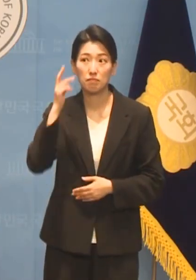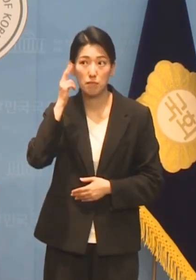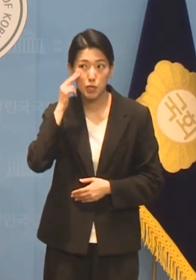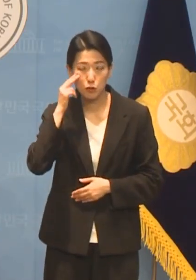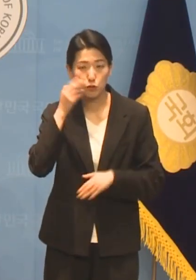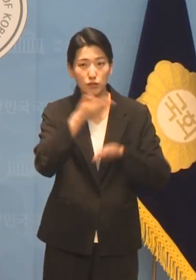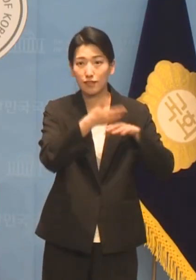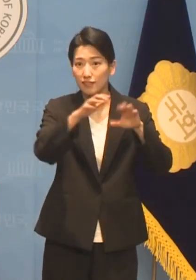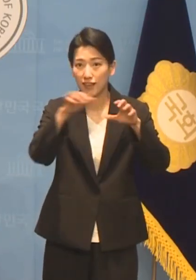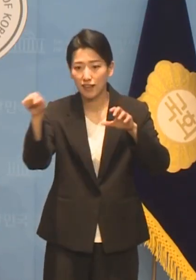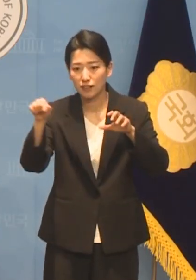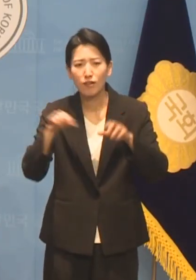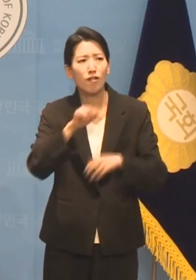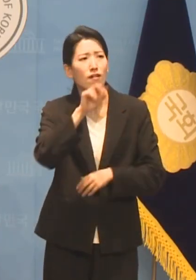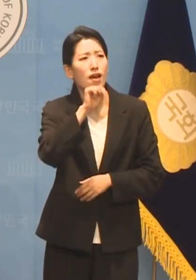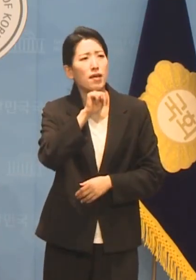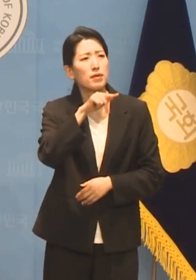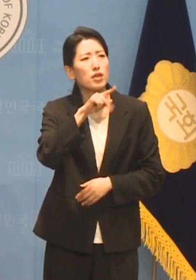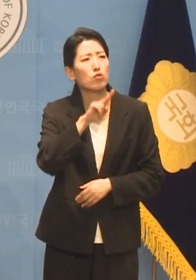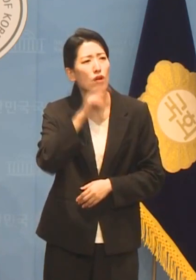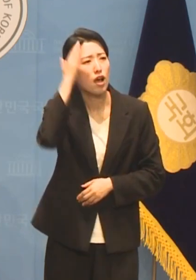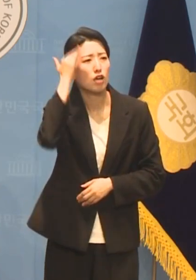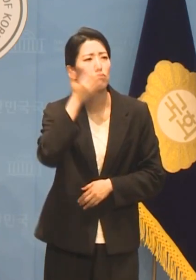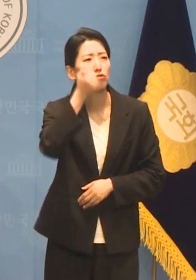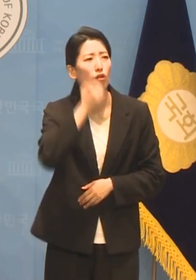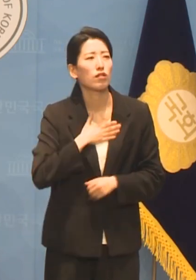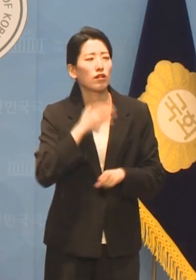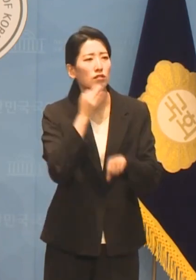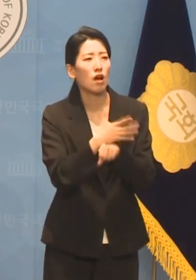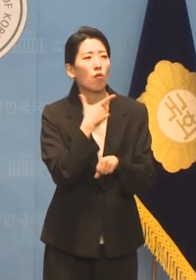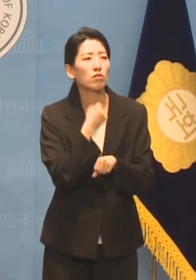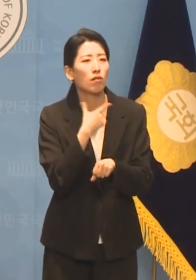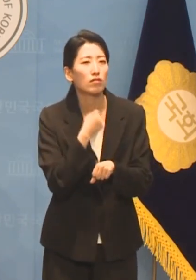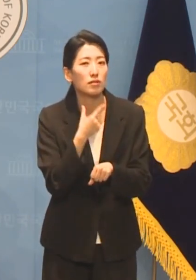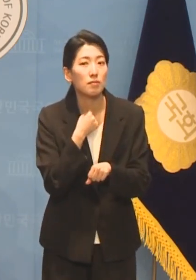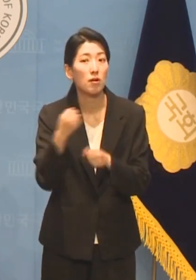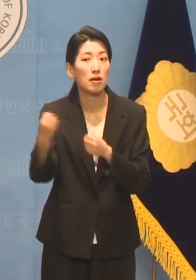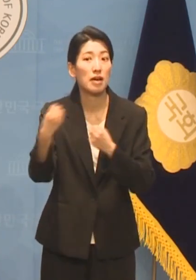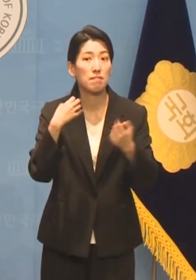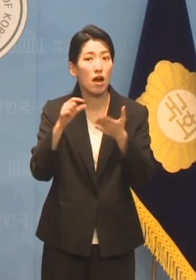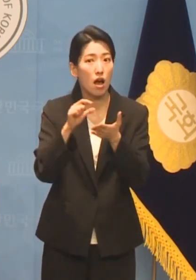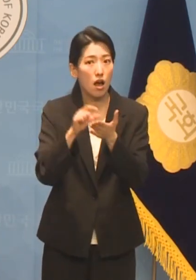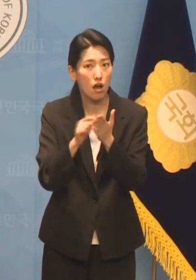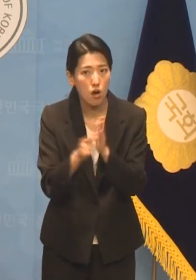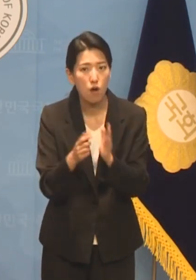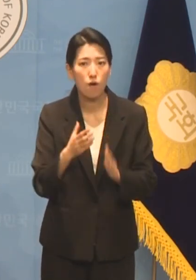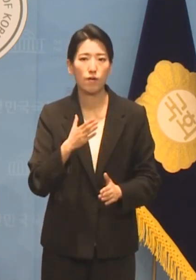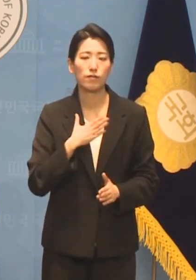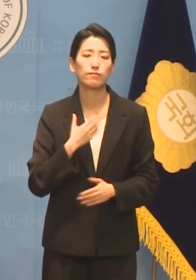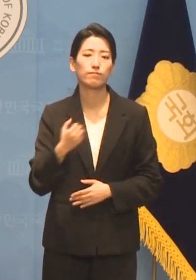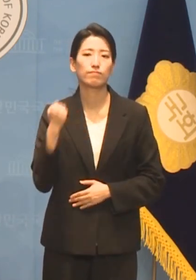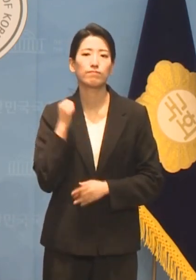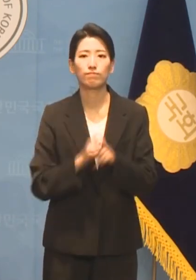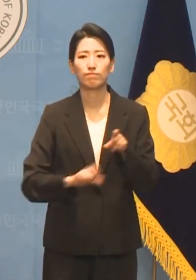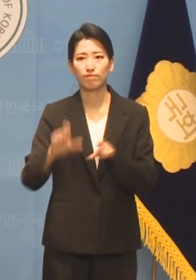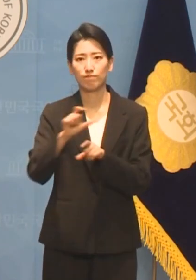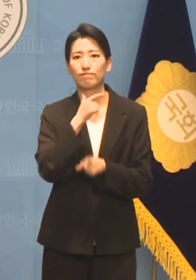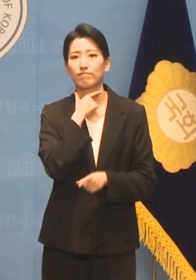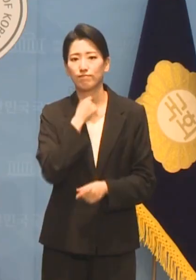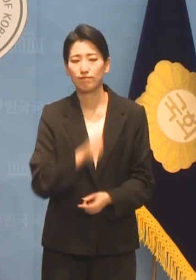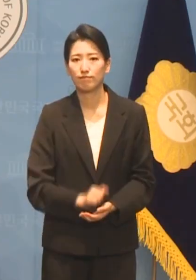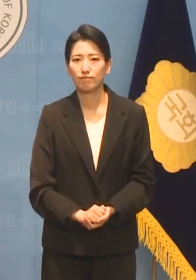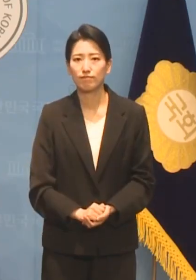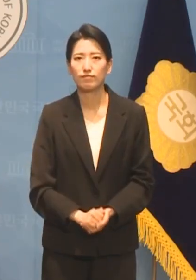오히려 팔라고 읍소할 수 있게 대한민국 AI 생태계 위상을 바로 세우겠습니다.